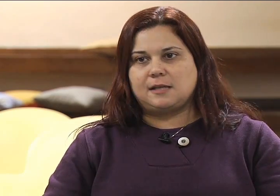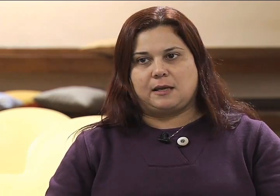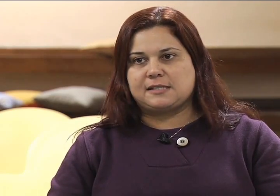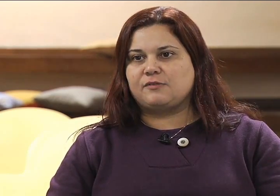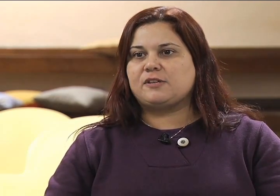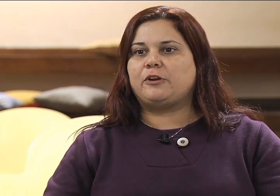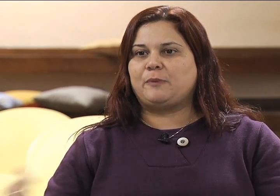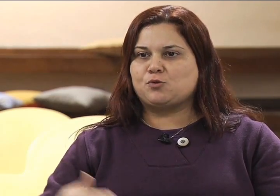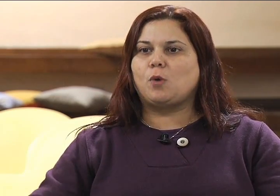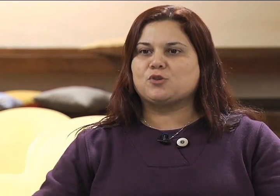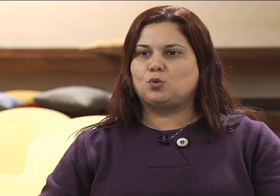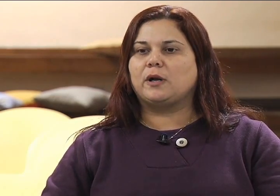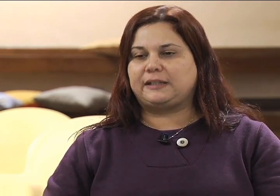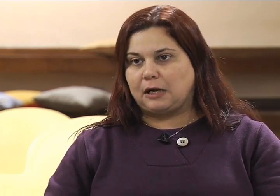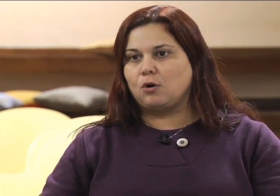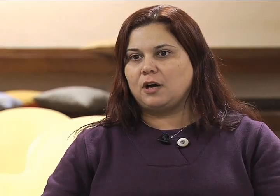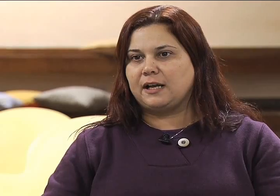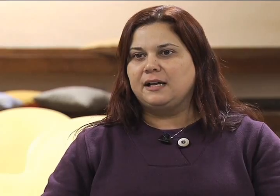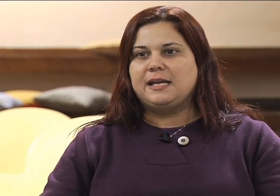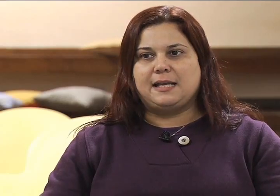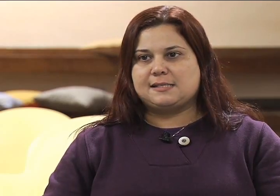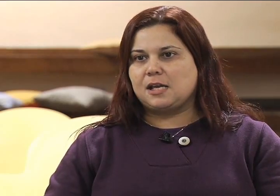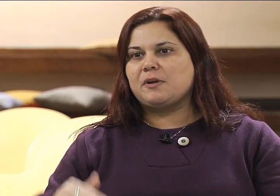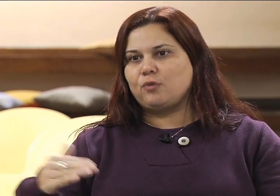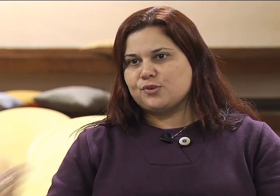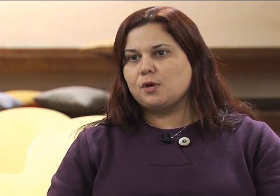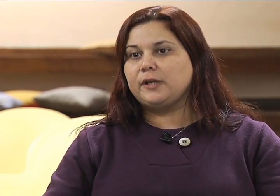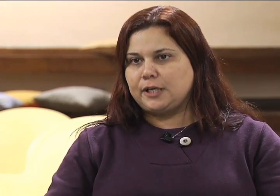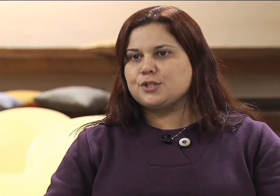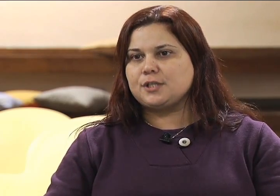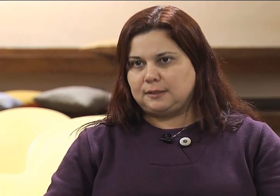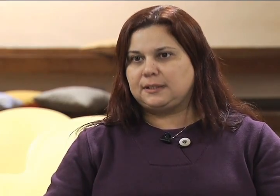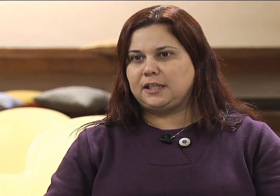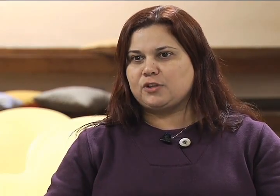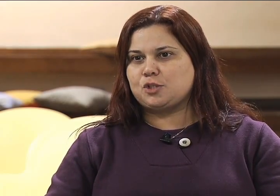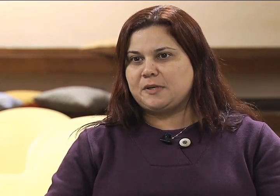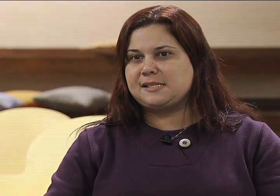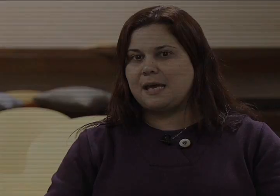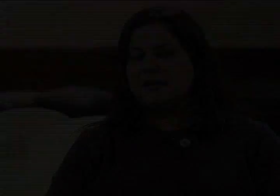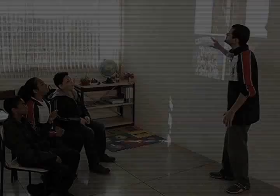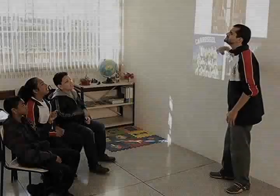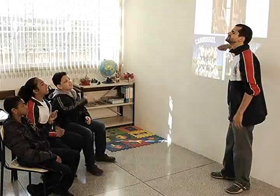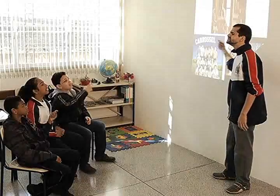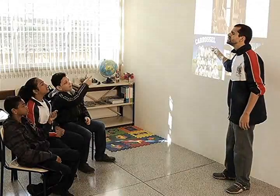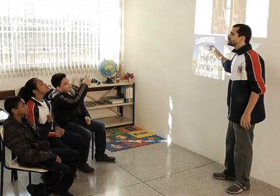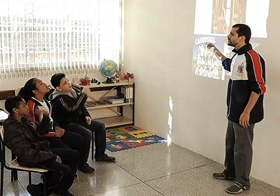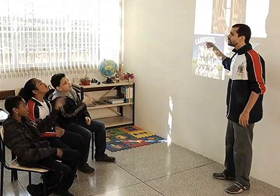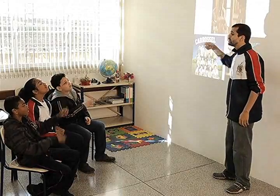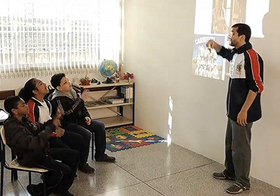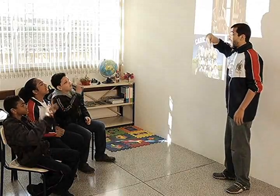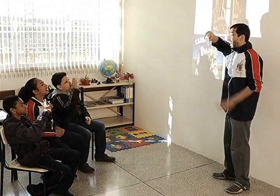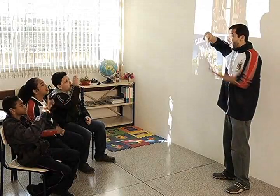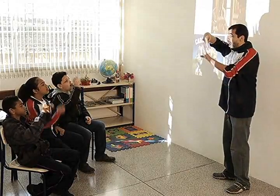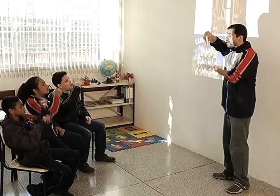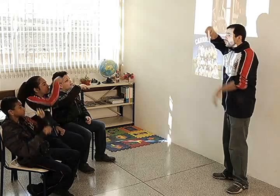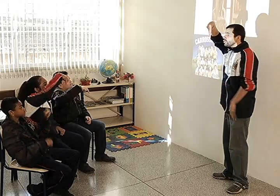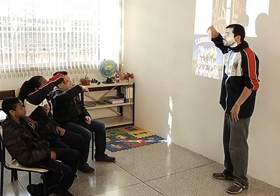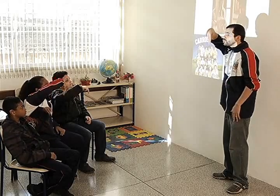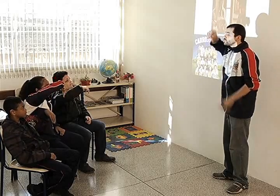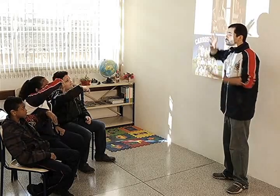assim, você vê mesmo no começo do ano até agora, eles têm uma evolução grande, entendeu? A gente percebe. Esta é uma aula de reforço em Libras para estudantes